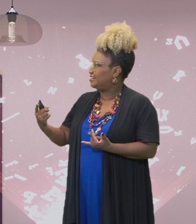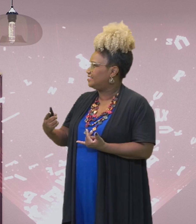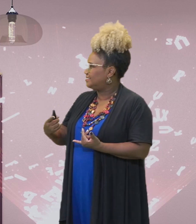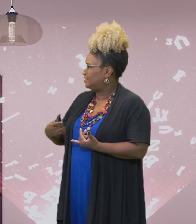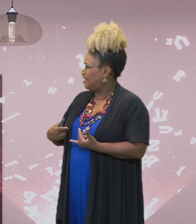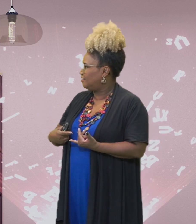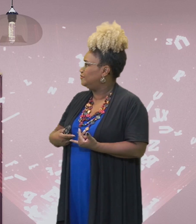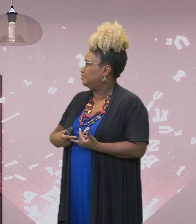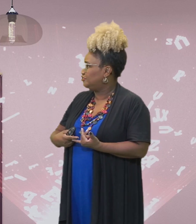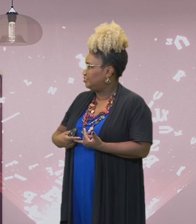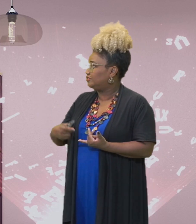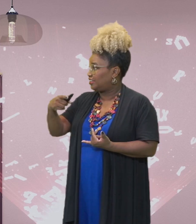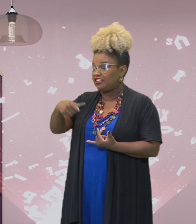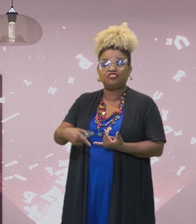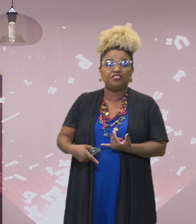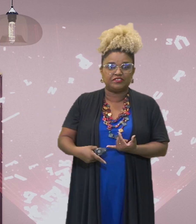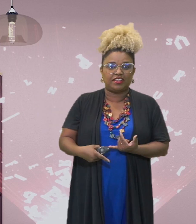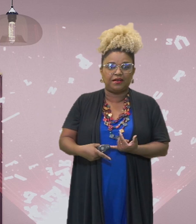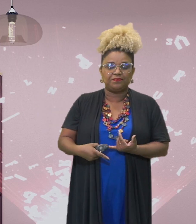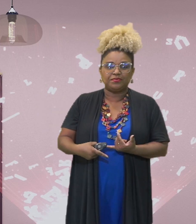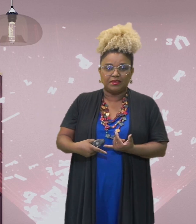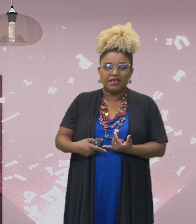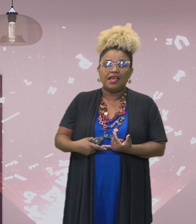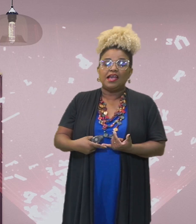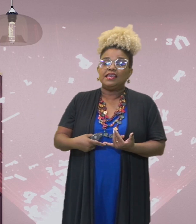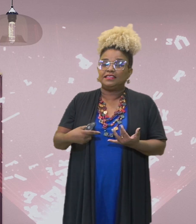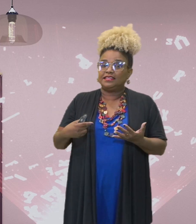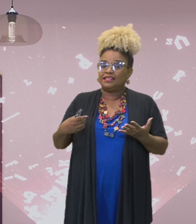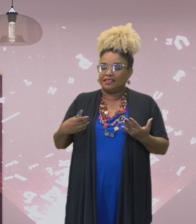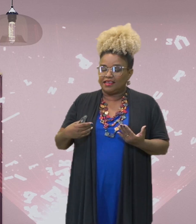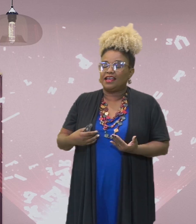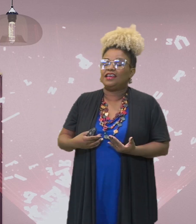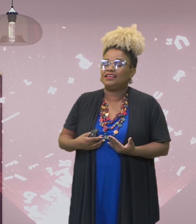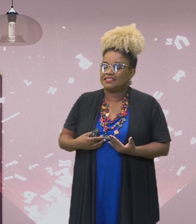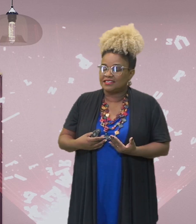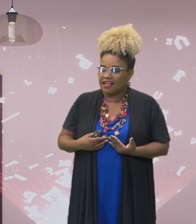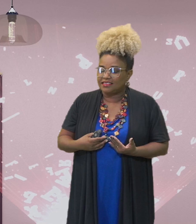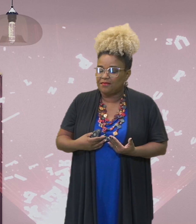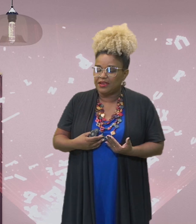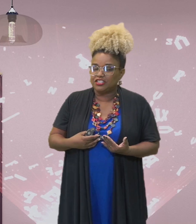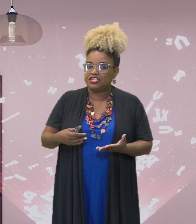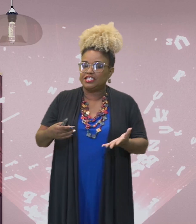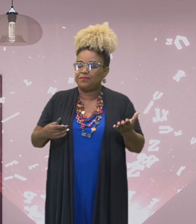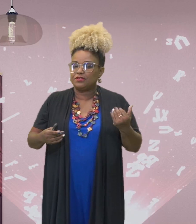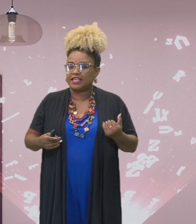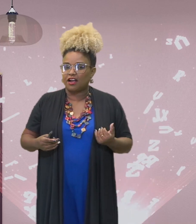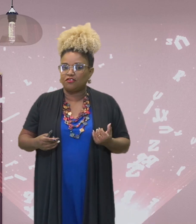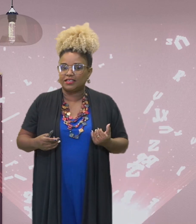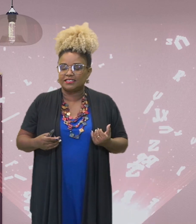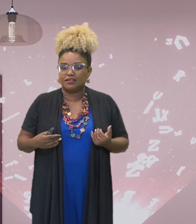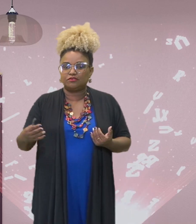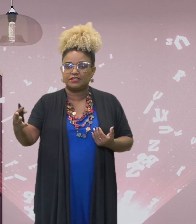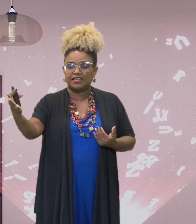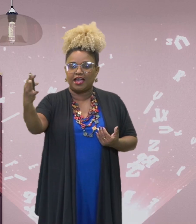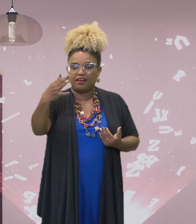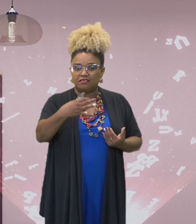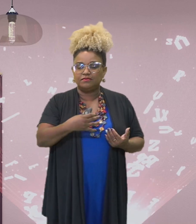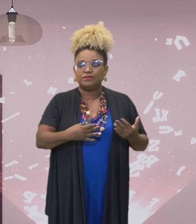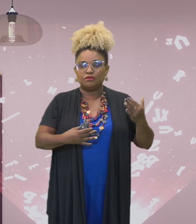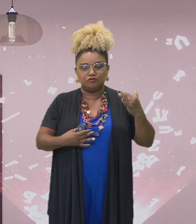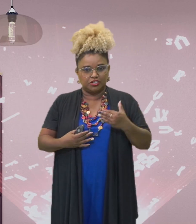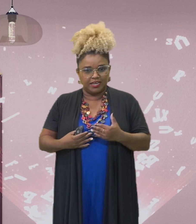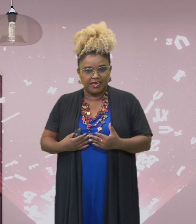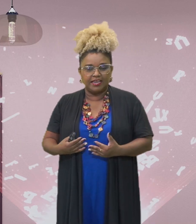primeiros habitantes, quem? Os indígenas, os nativos, né? Os nossos originários, povos originários. Exatamente. E depois o que aconteceu?